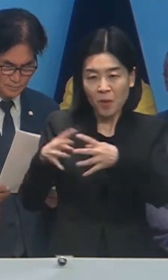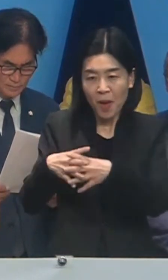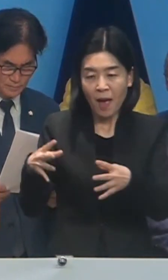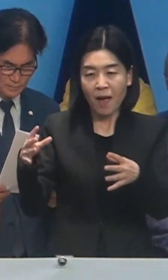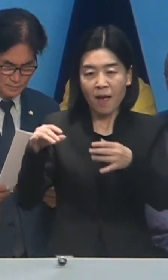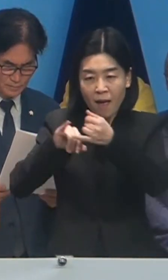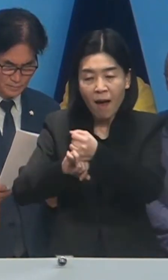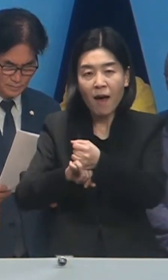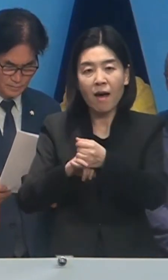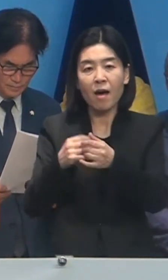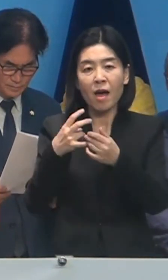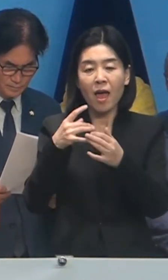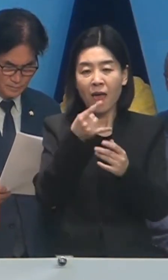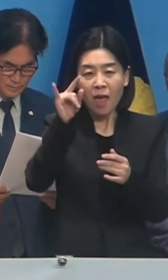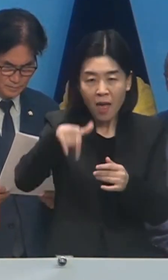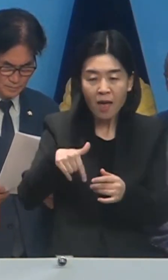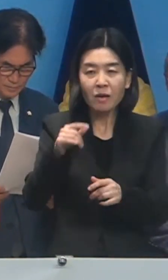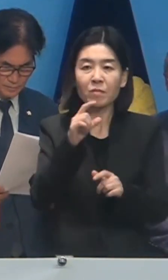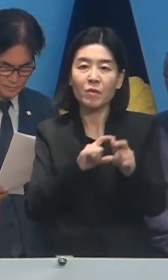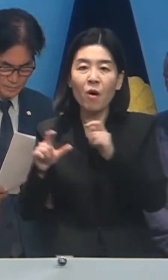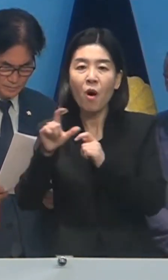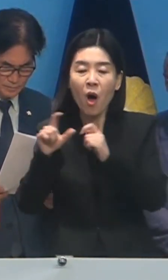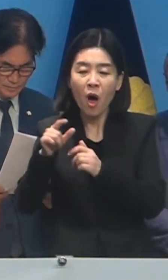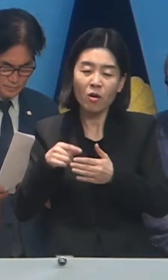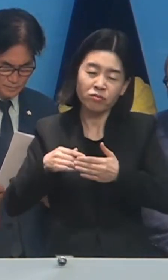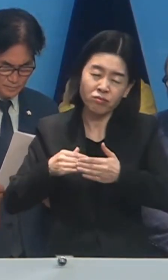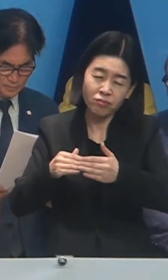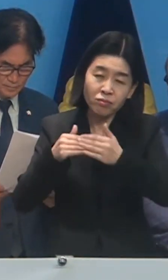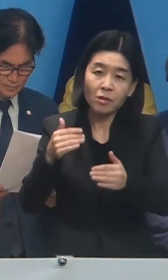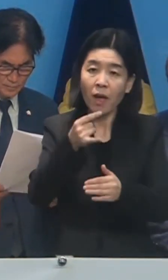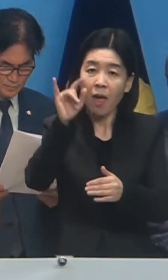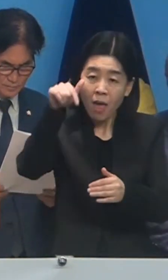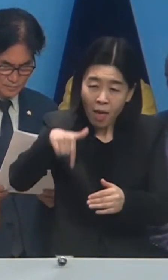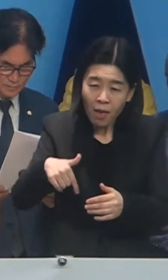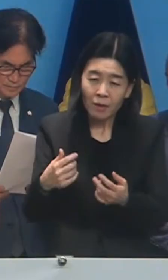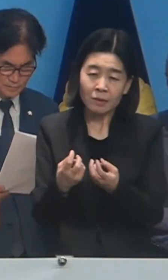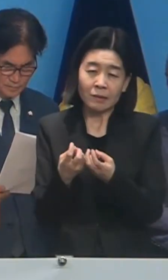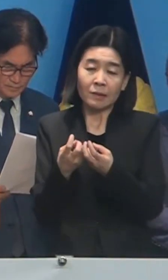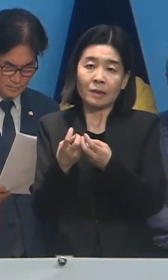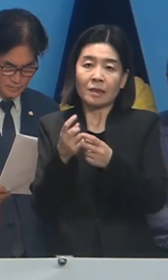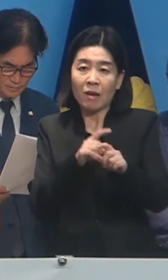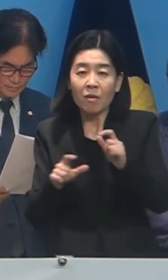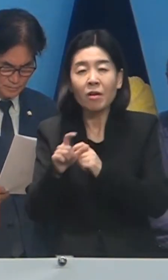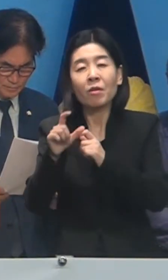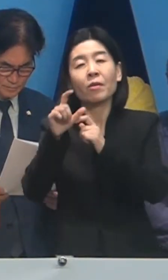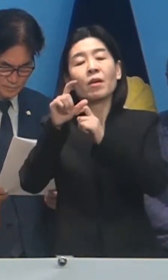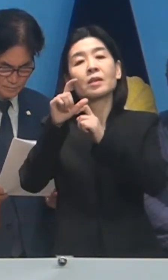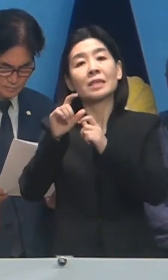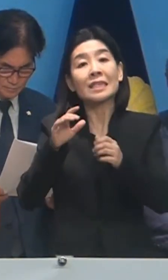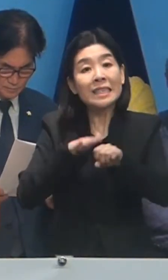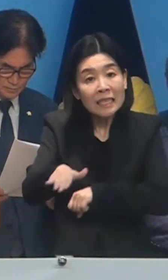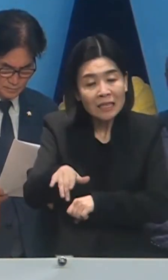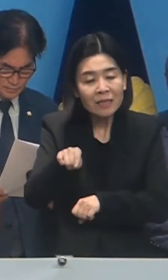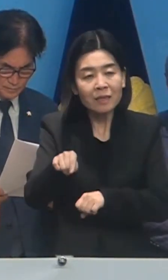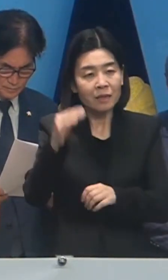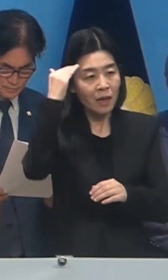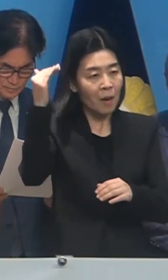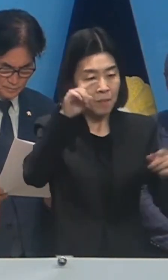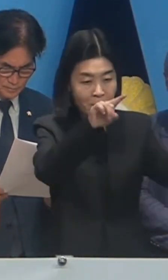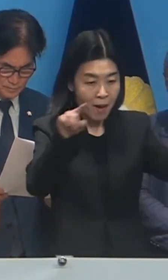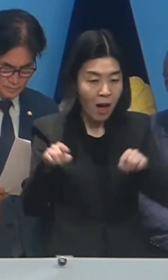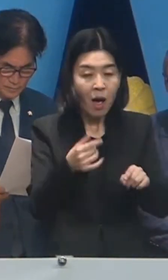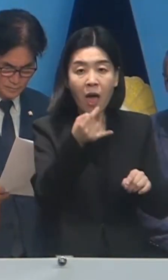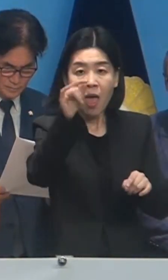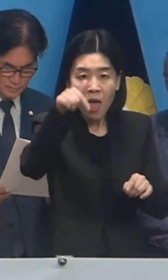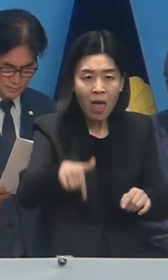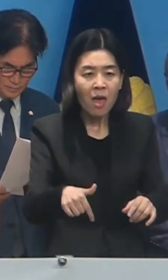보호조항 추가 추진을 내세우고 있다. 이런 식으로 핵 작전 계획으로 전면 전환되면 한반도 핵 대결은